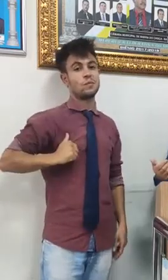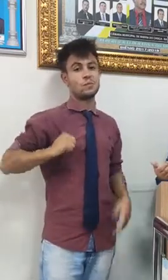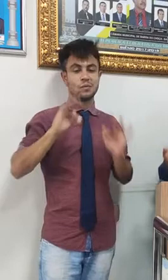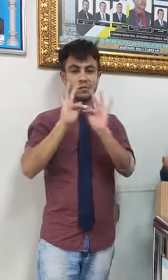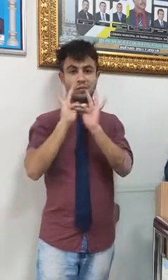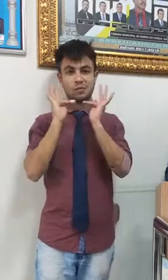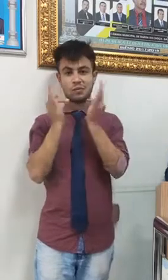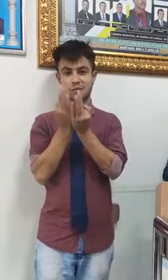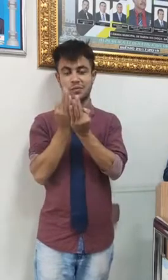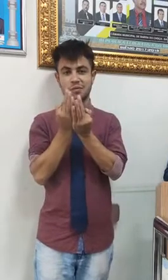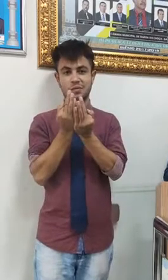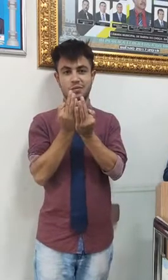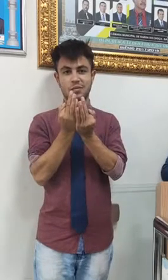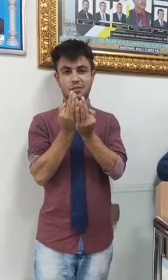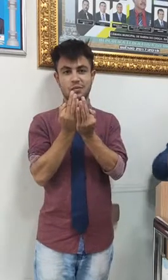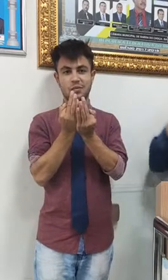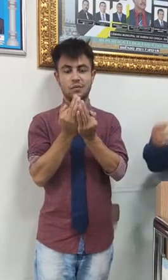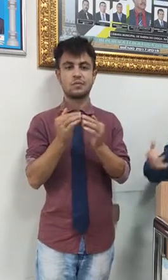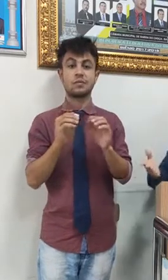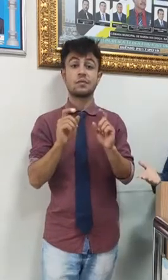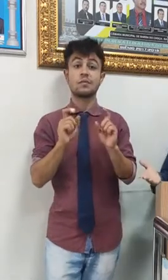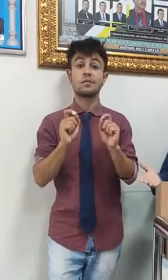mas cortou muita gente que precisa,